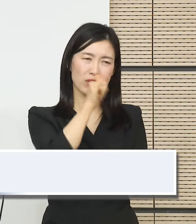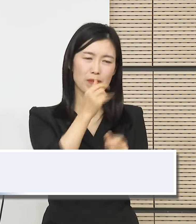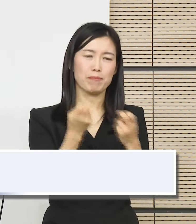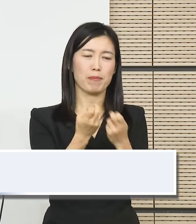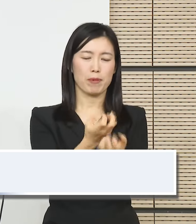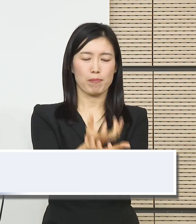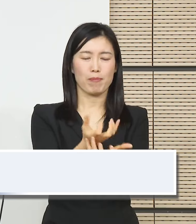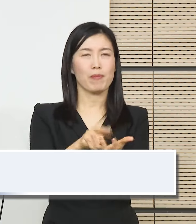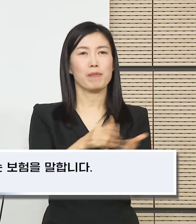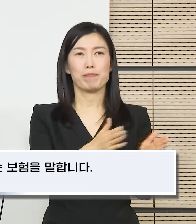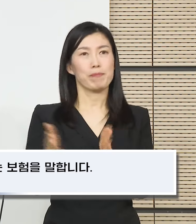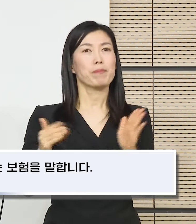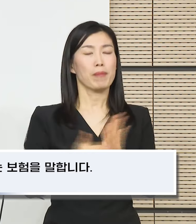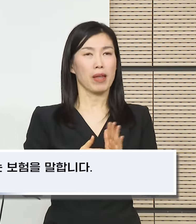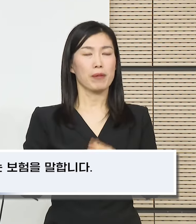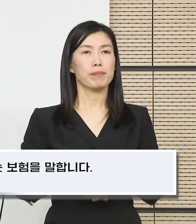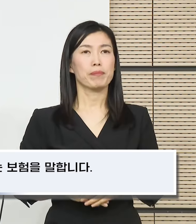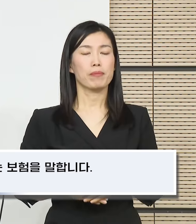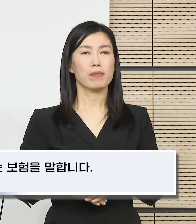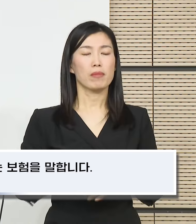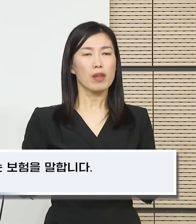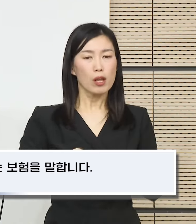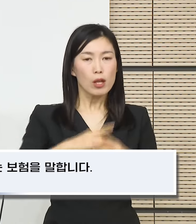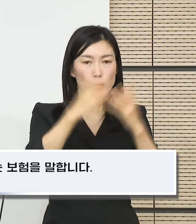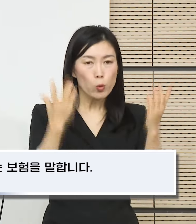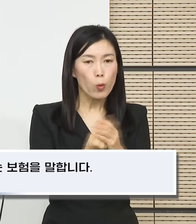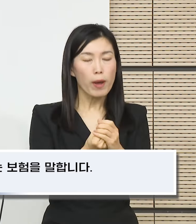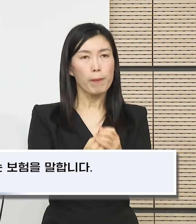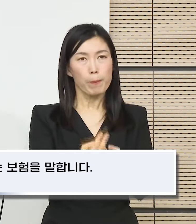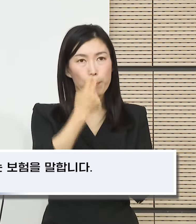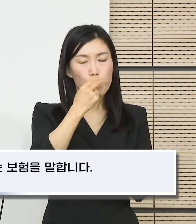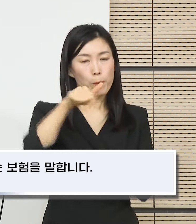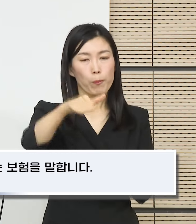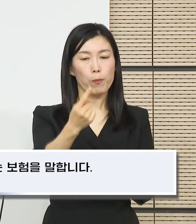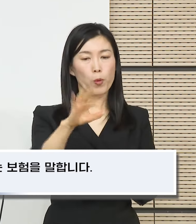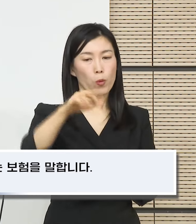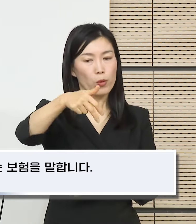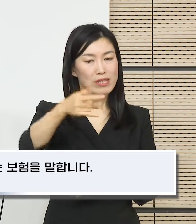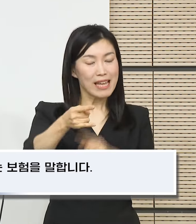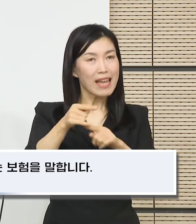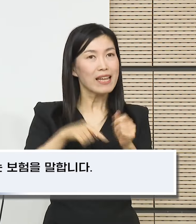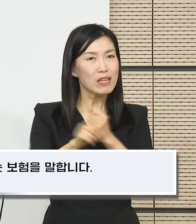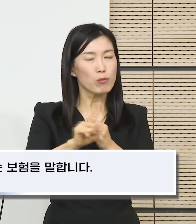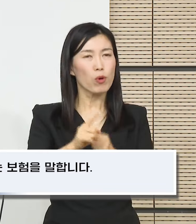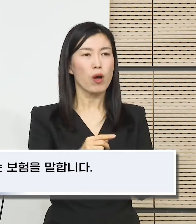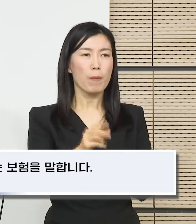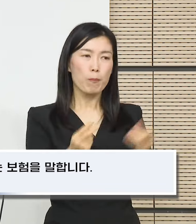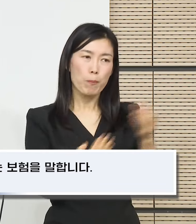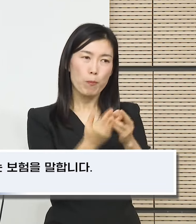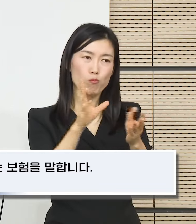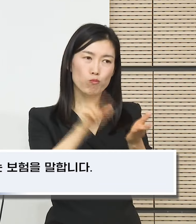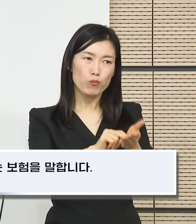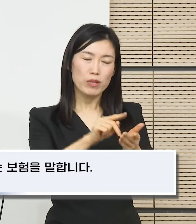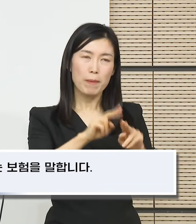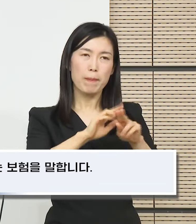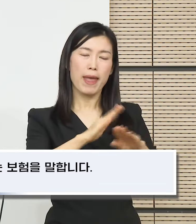마련하였습니다. 종합보험 공제란 발생한 피해 전액을 보상하는 보험을